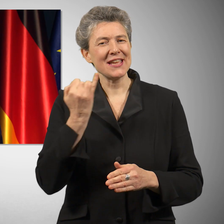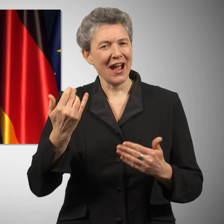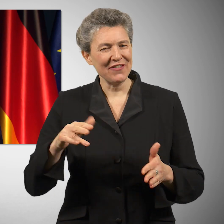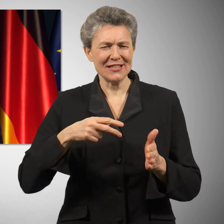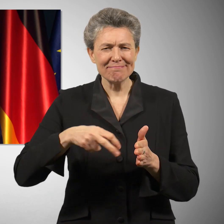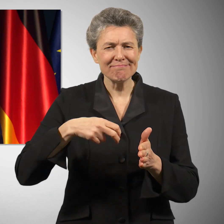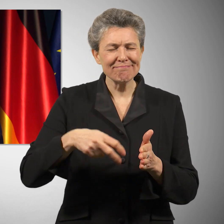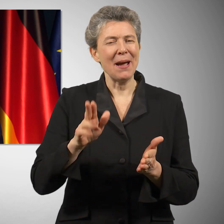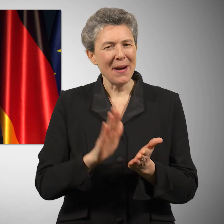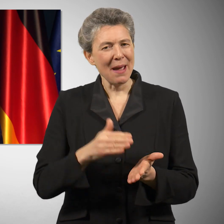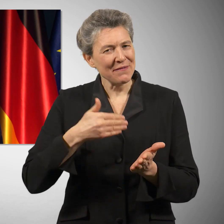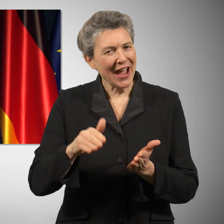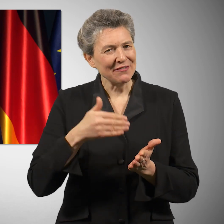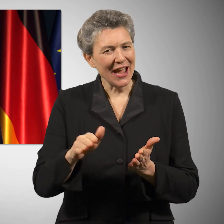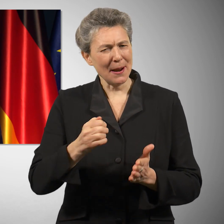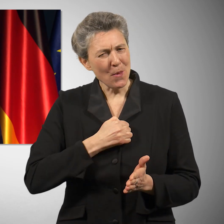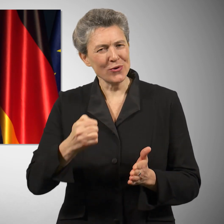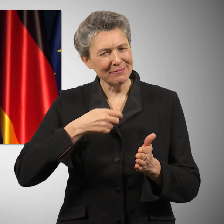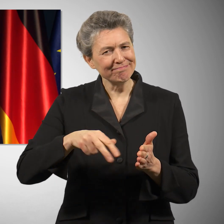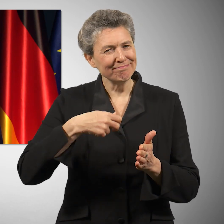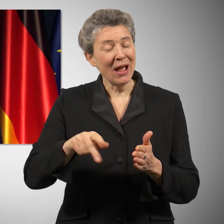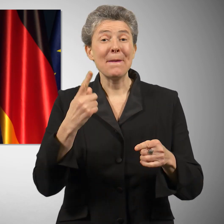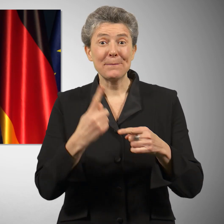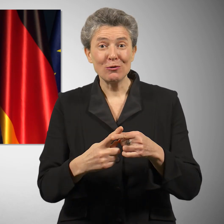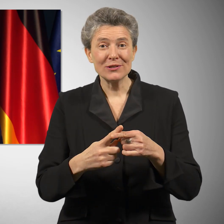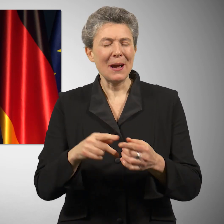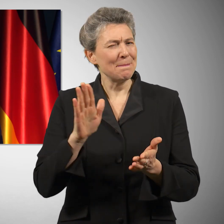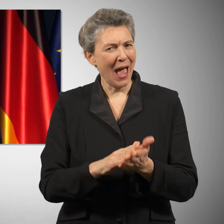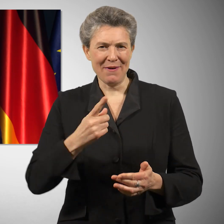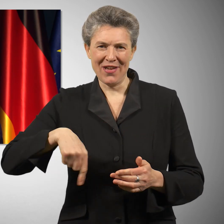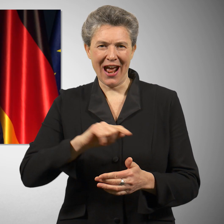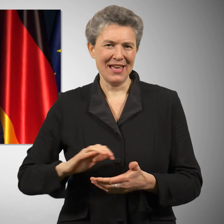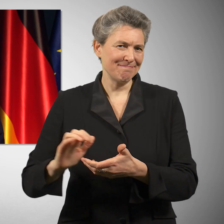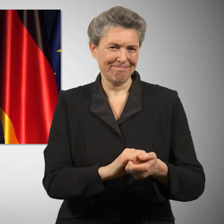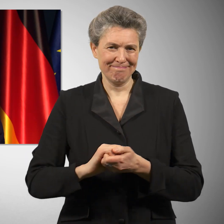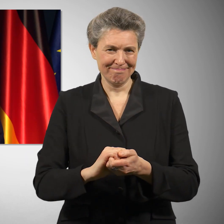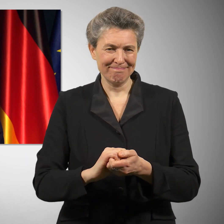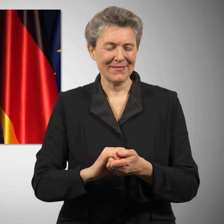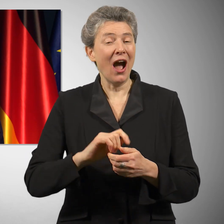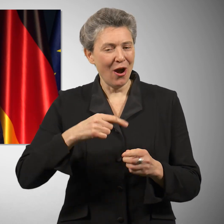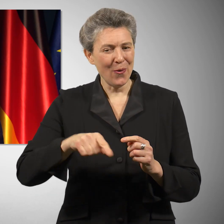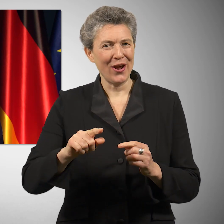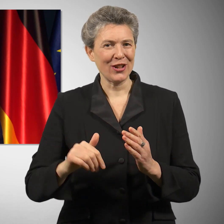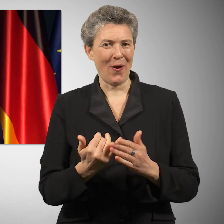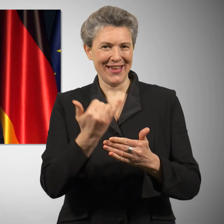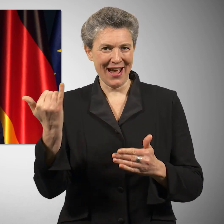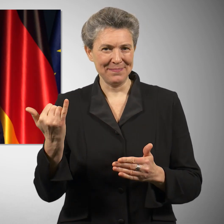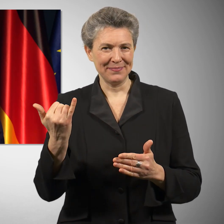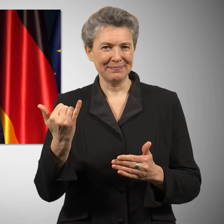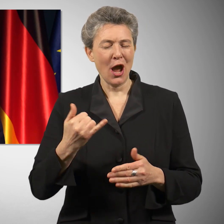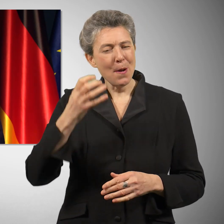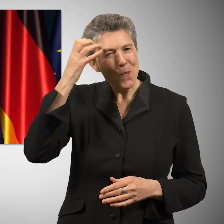wir im vergangenen Jahr eingeschlagen haben. Gehen wir ihn mutig weiter. Vor allem aber halten wir auch im kommenden Jahr